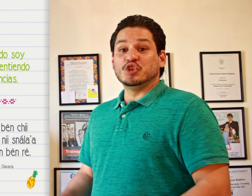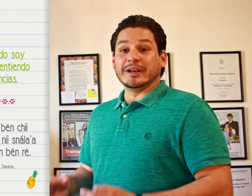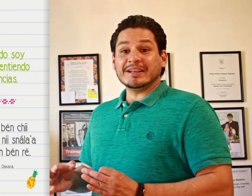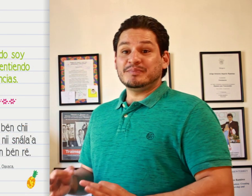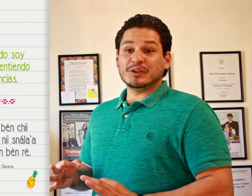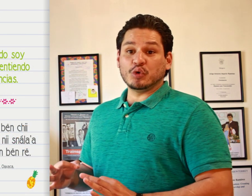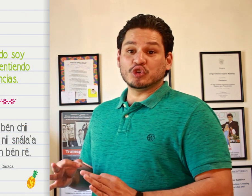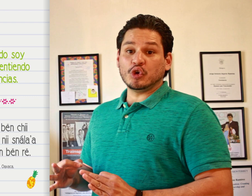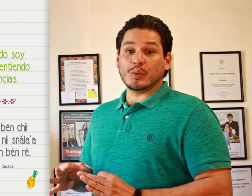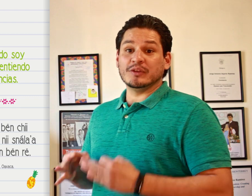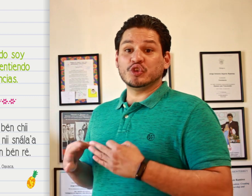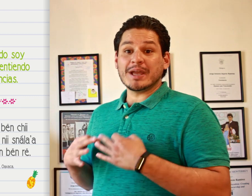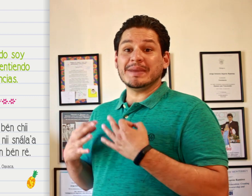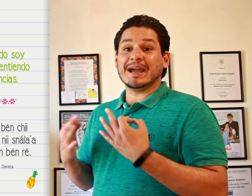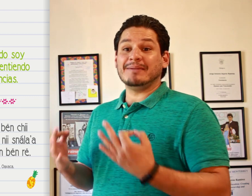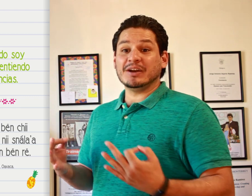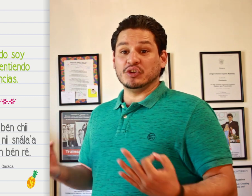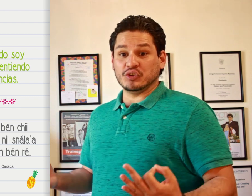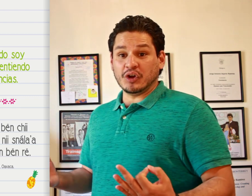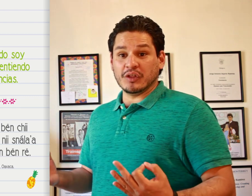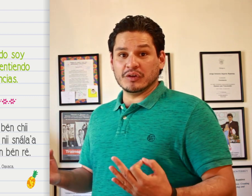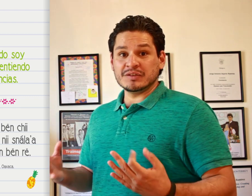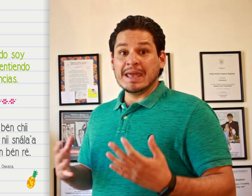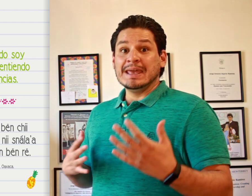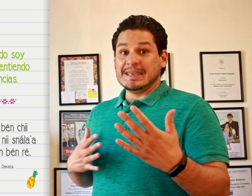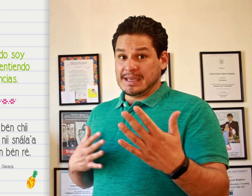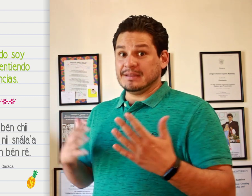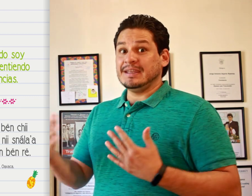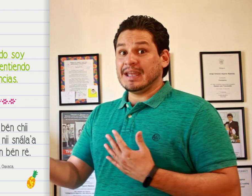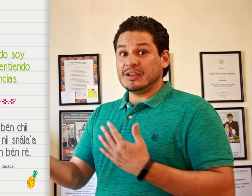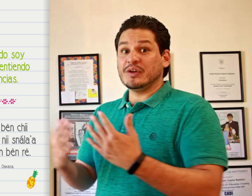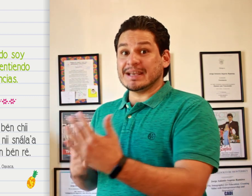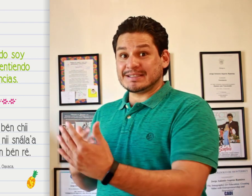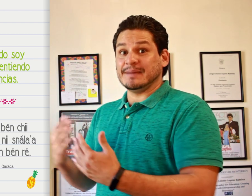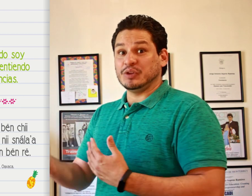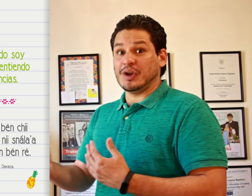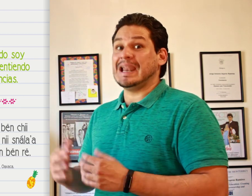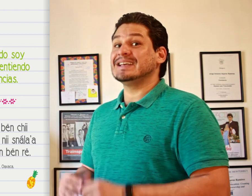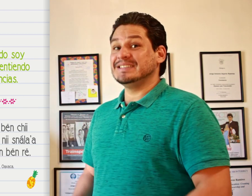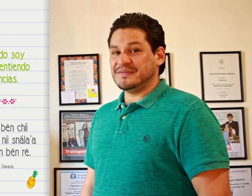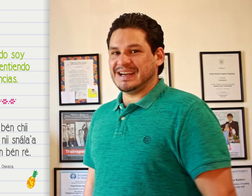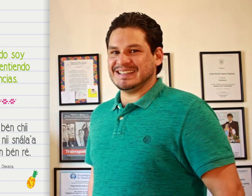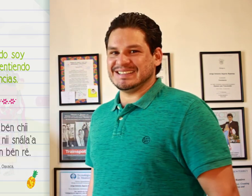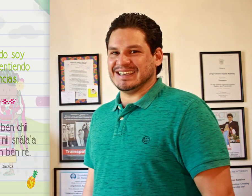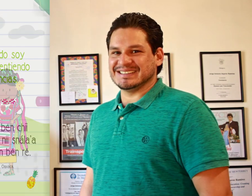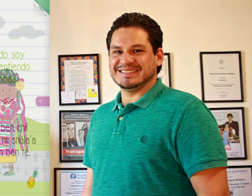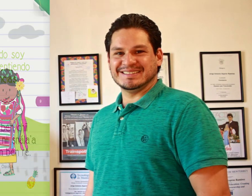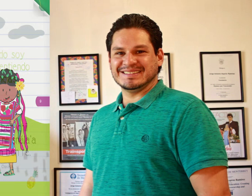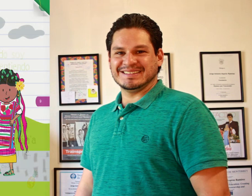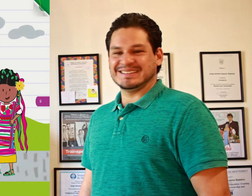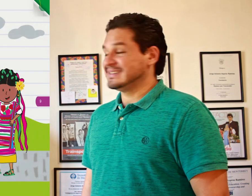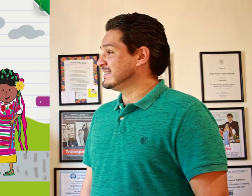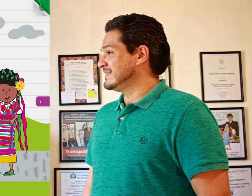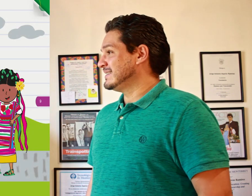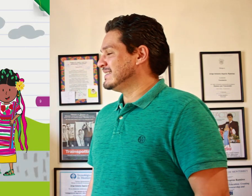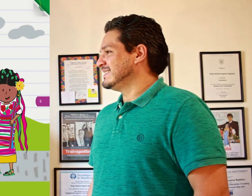Soy respetuoso cuando soy amigable con todos y entiendo y acepto las diferencias.